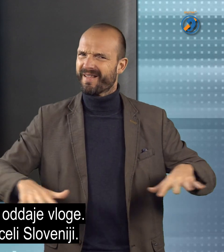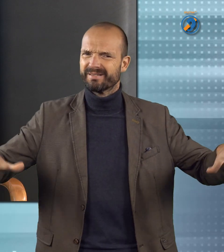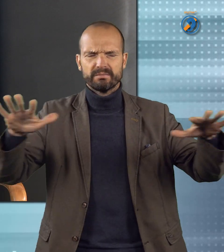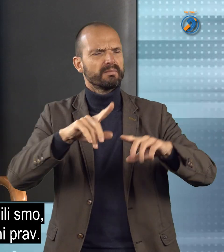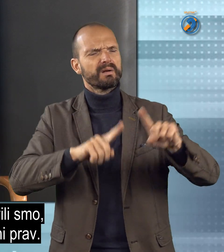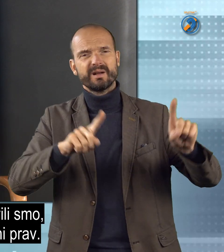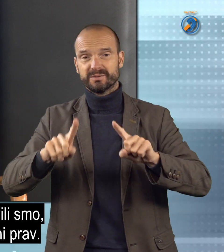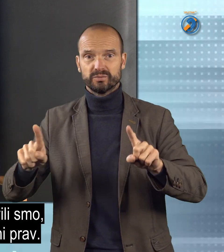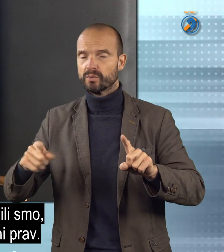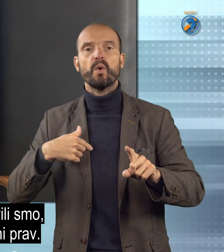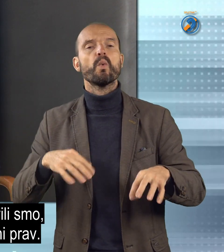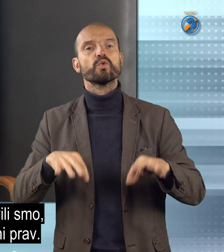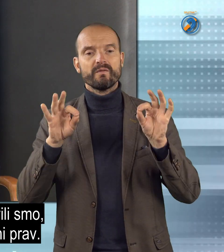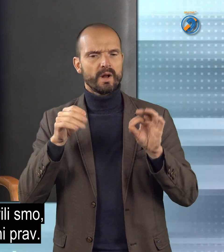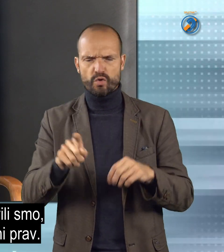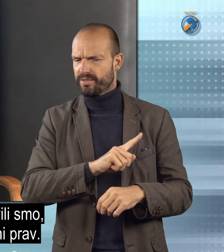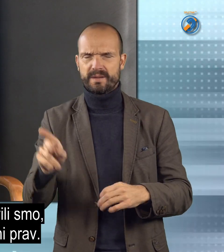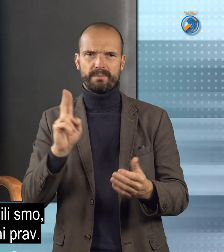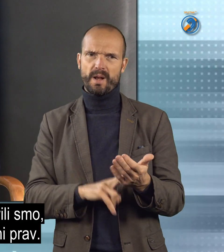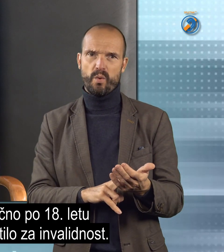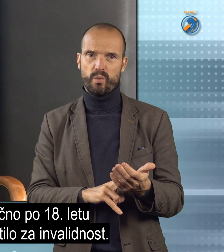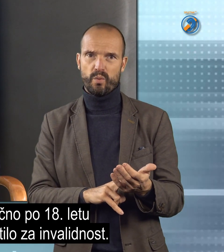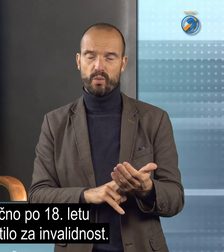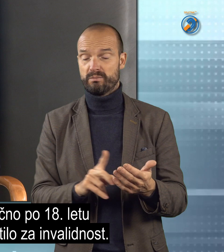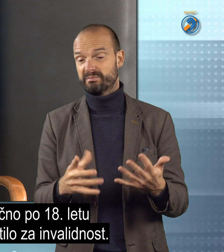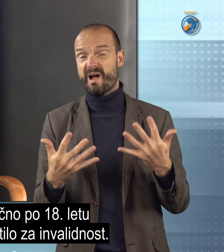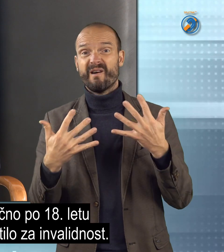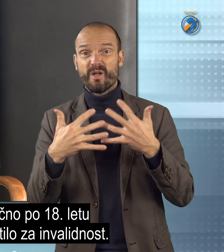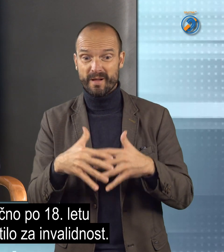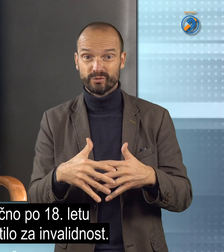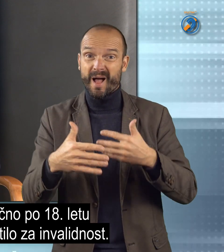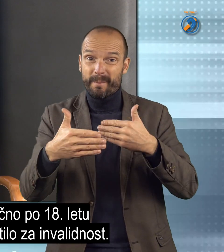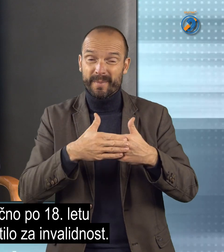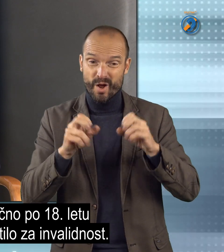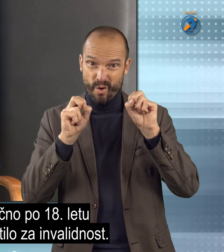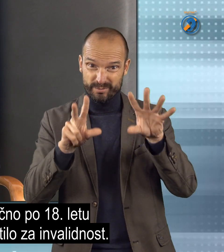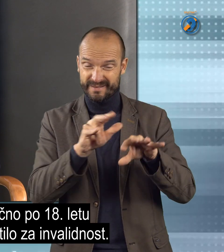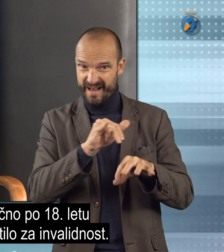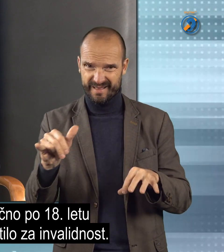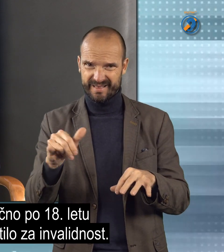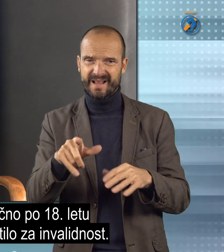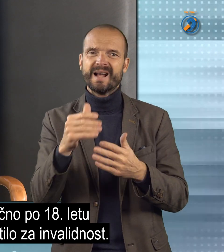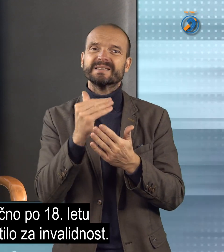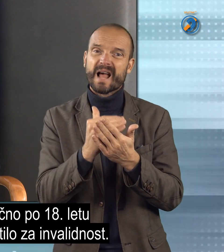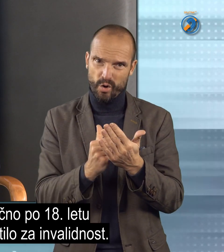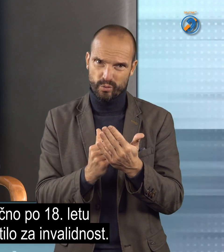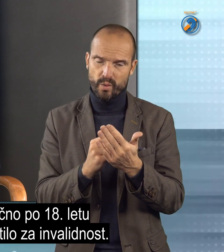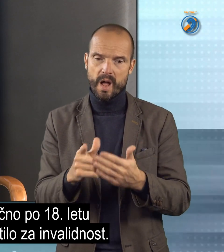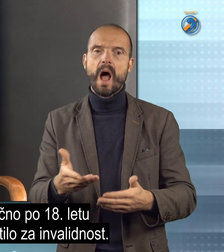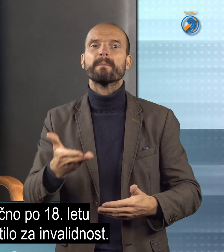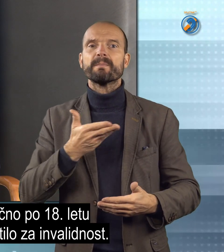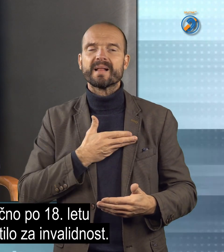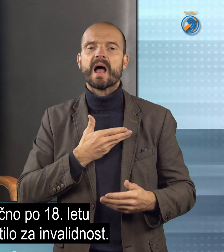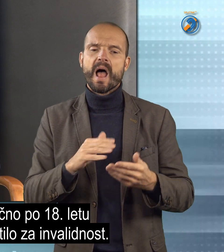Sloveniji, smo ugotovili, da to ni prav, ampak da avtomatsko pri 18. letu po zakonu